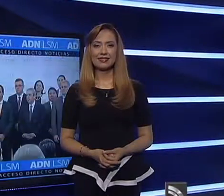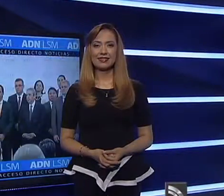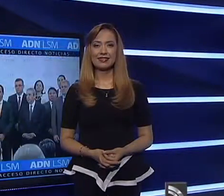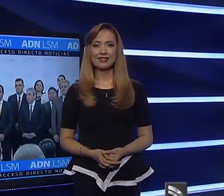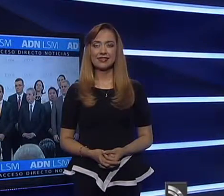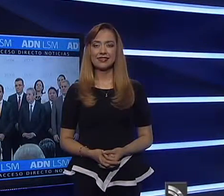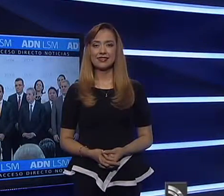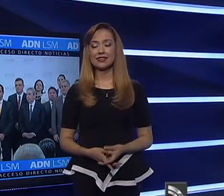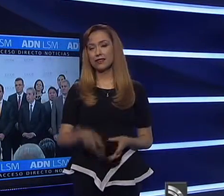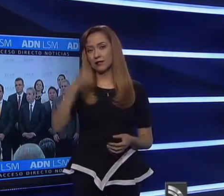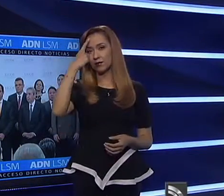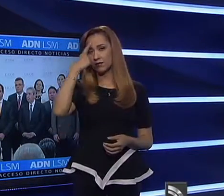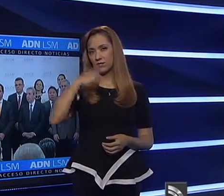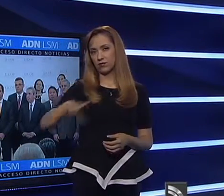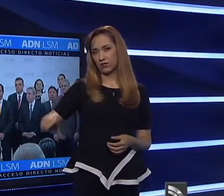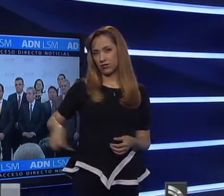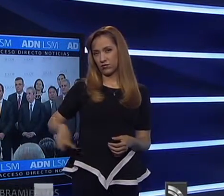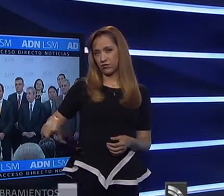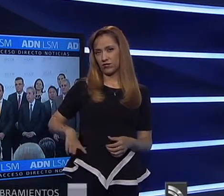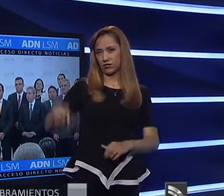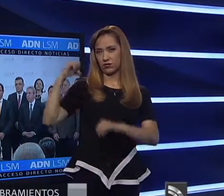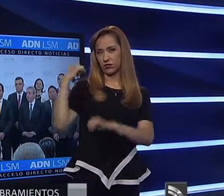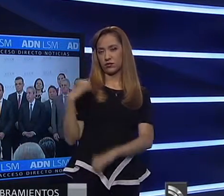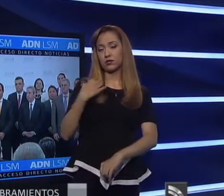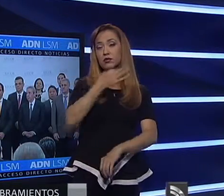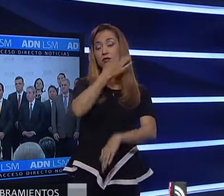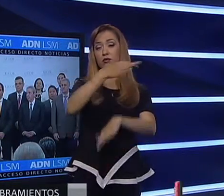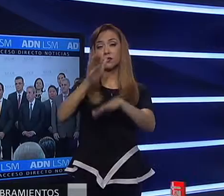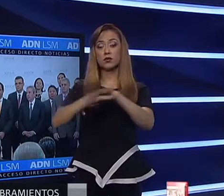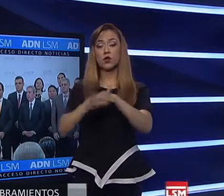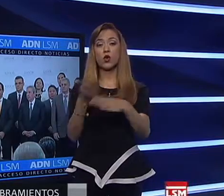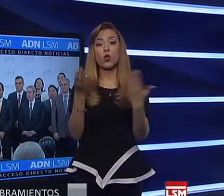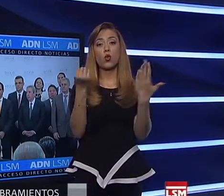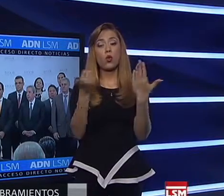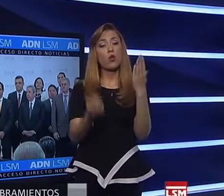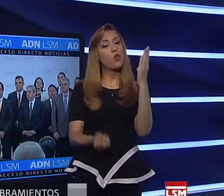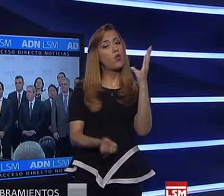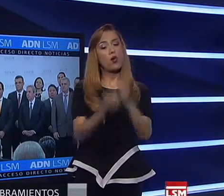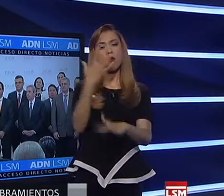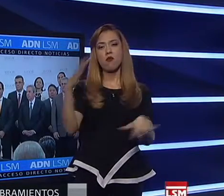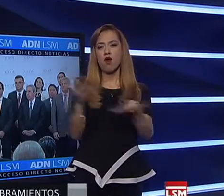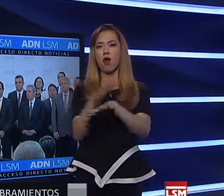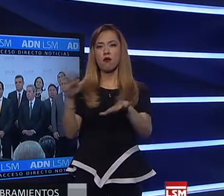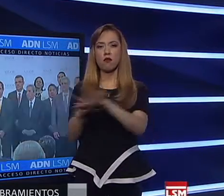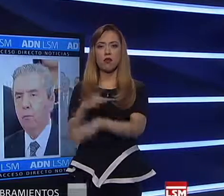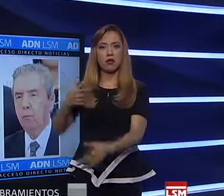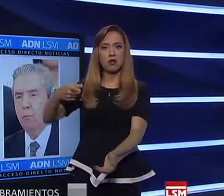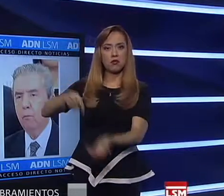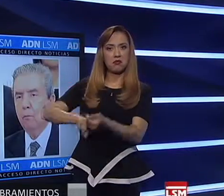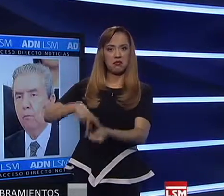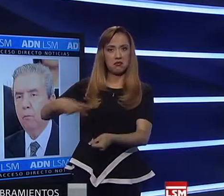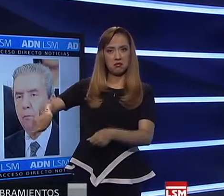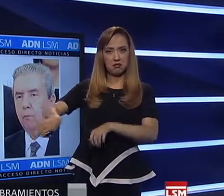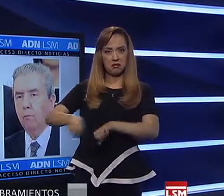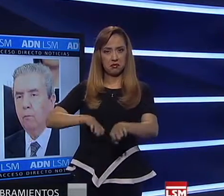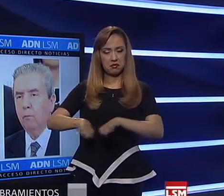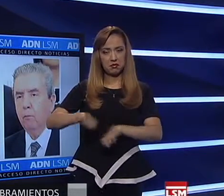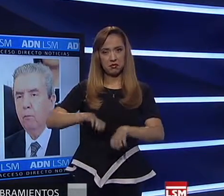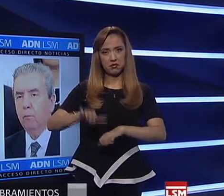La Secretaría de Gobernación anunció 9 nuevas designaciones en su interior, entre las que destacan Humberto Roque Villanueva